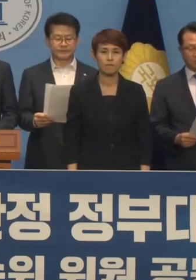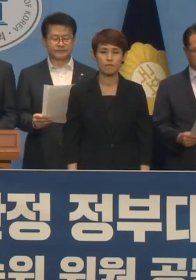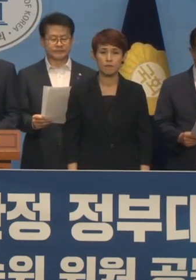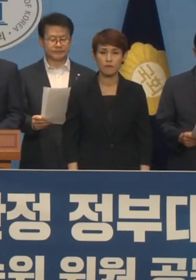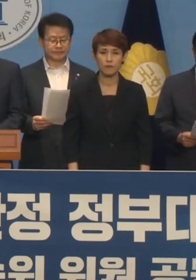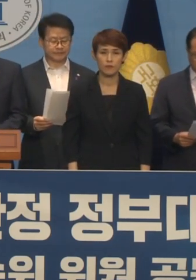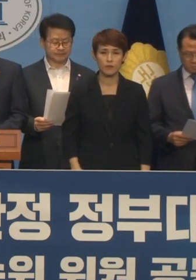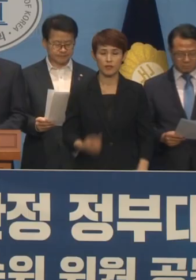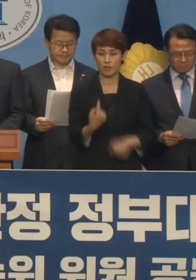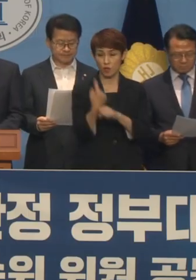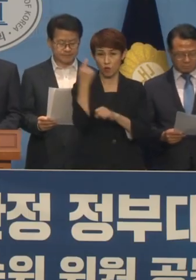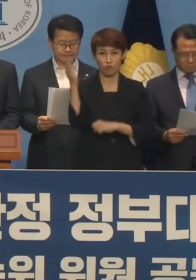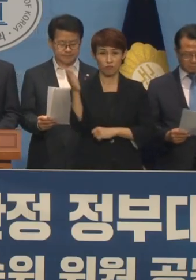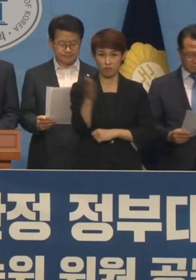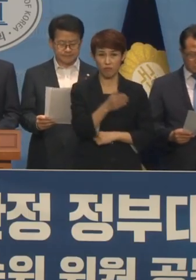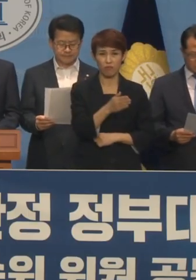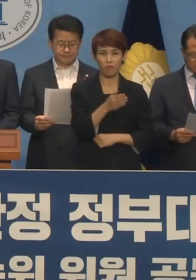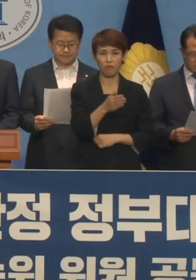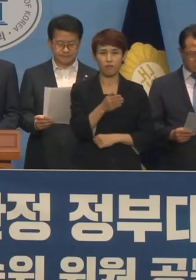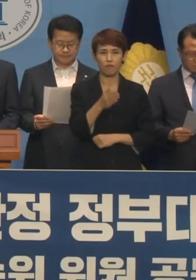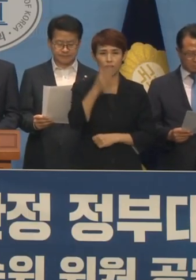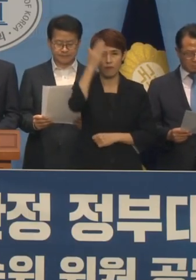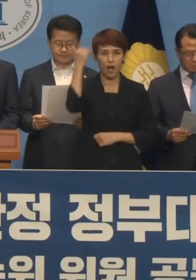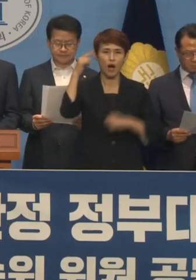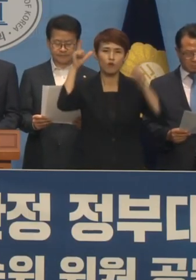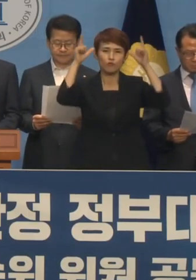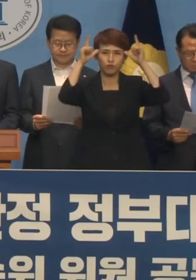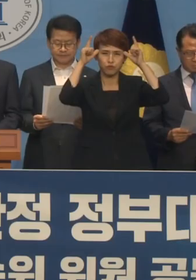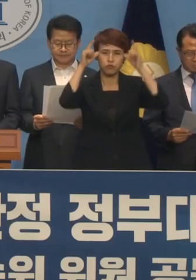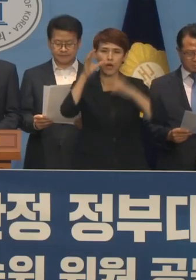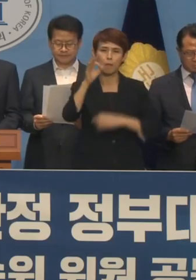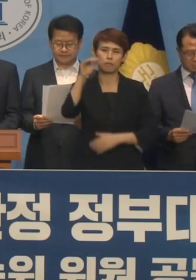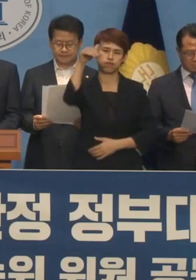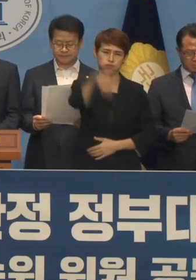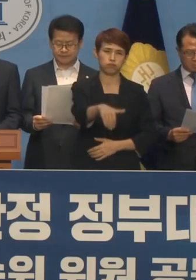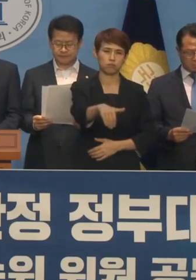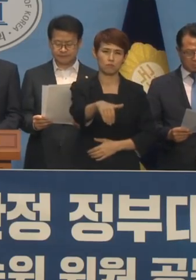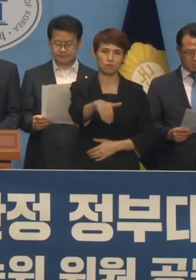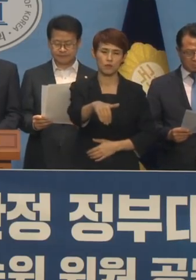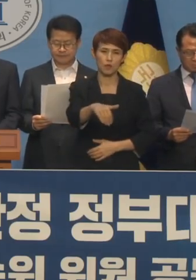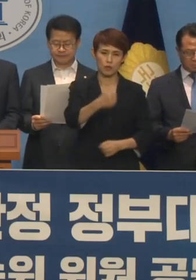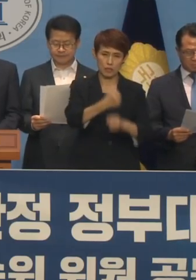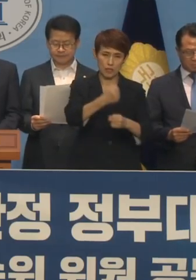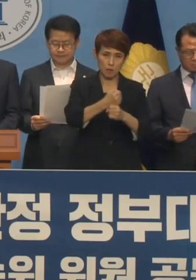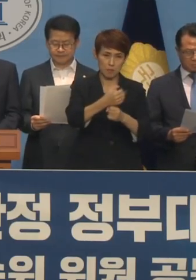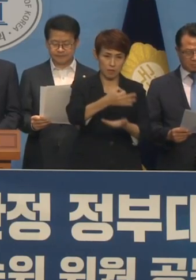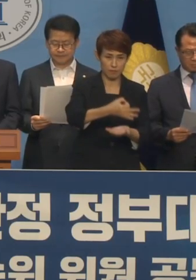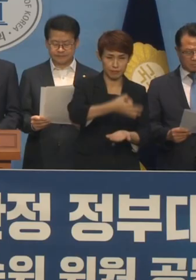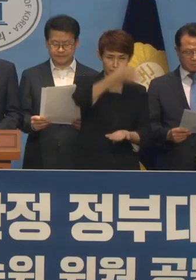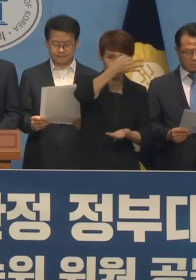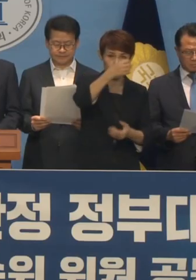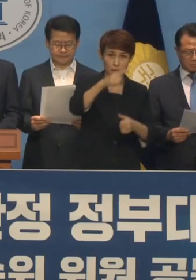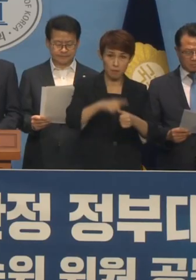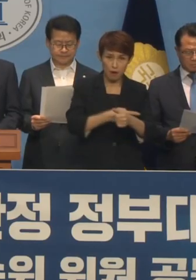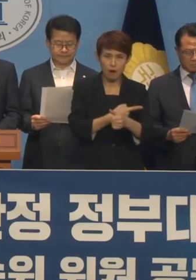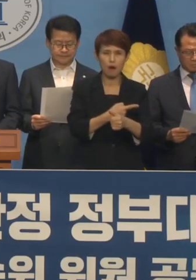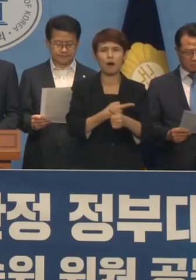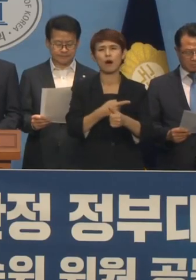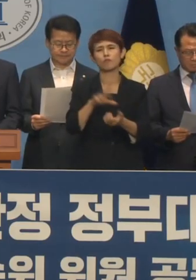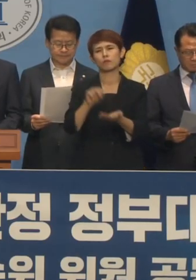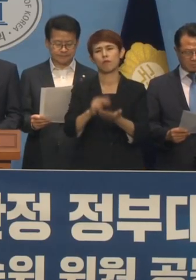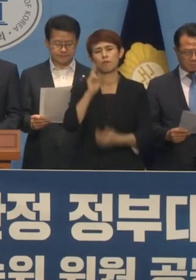또한 지난해부터 시작된 한우 가격 하락과 생산비 상승에 따른 채산성